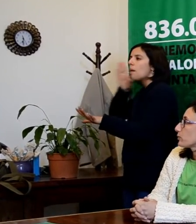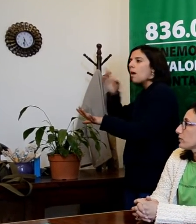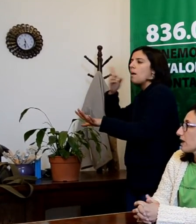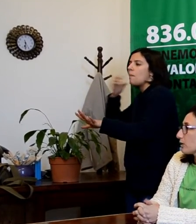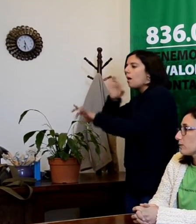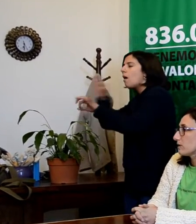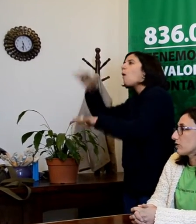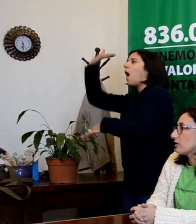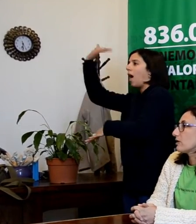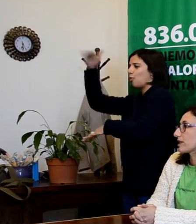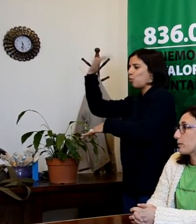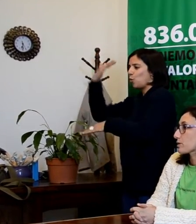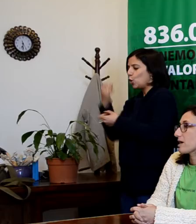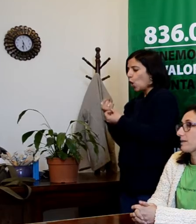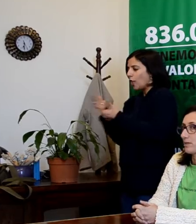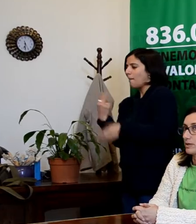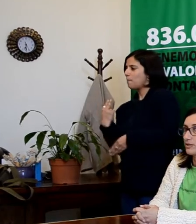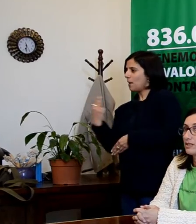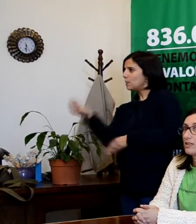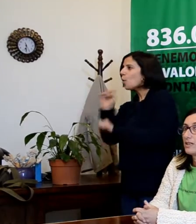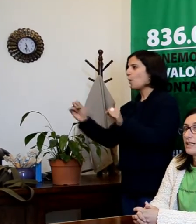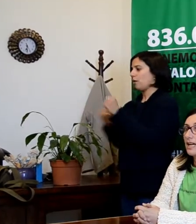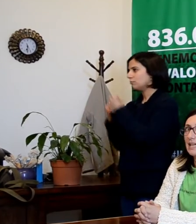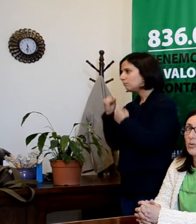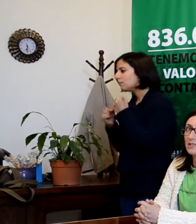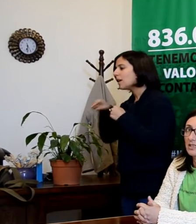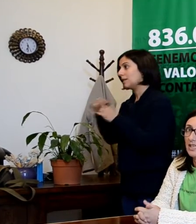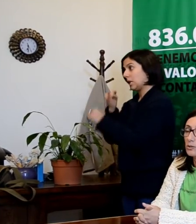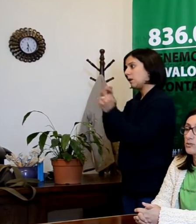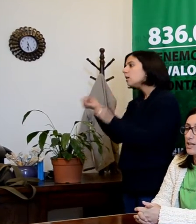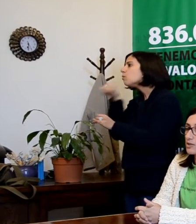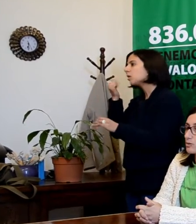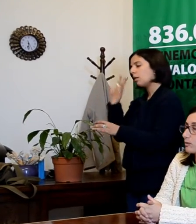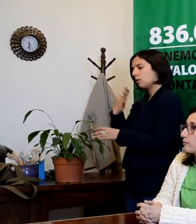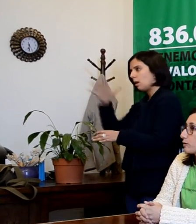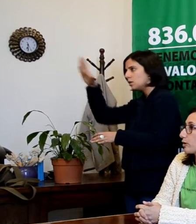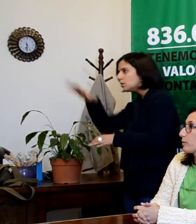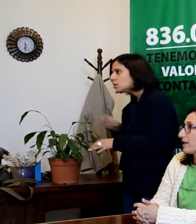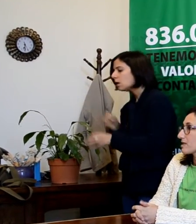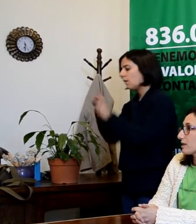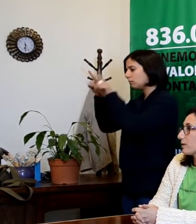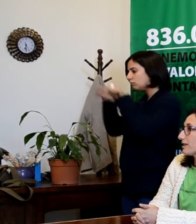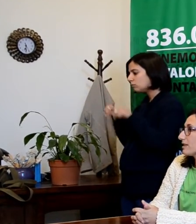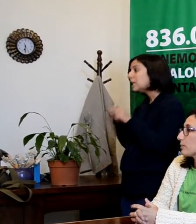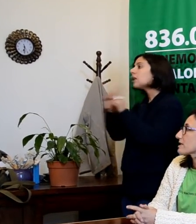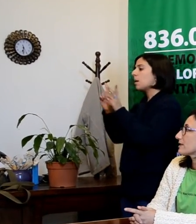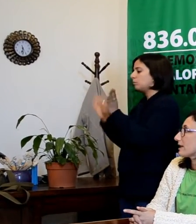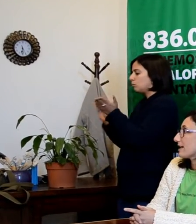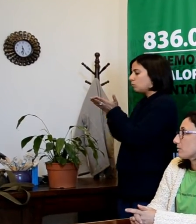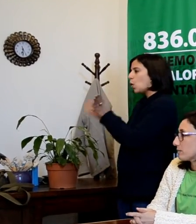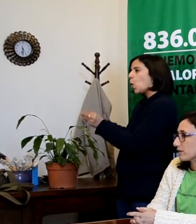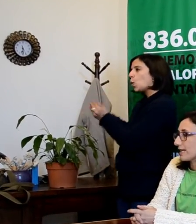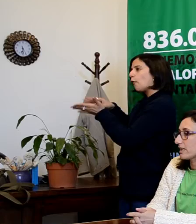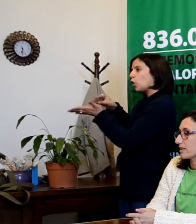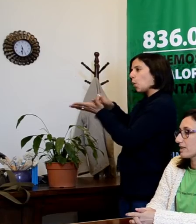firmado por un adulto responsable del menor, el cual tiene que adjuntar su fotocopia de la cédula y presentarla